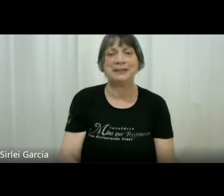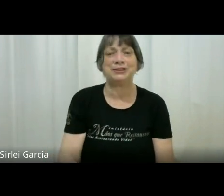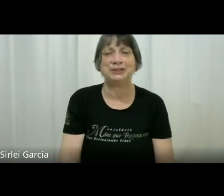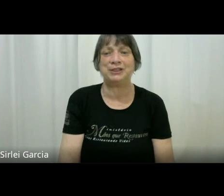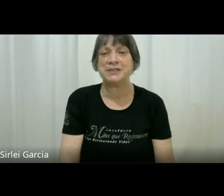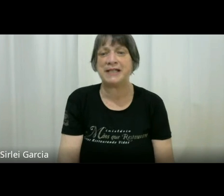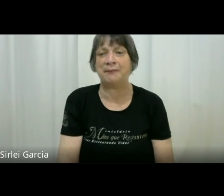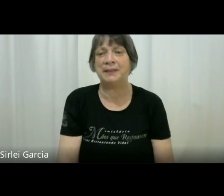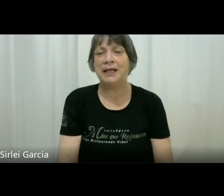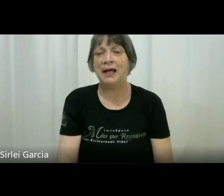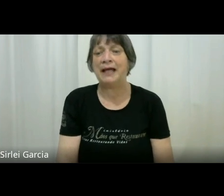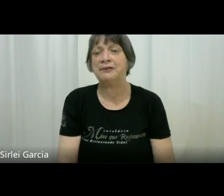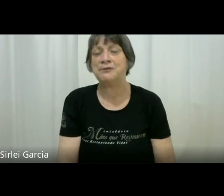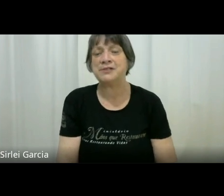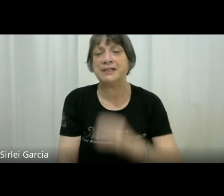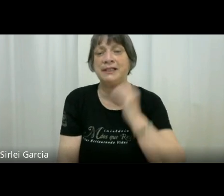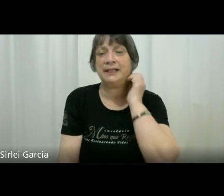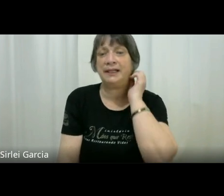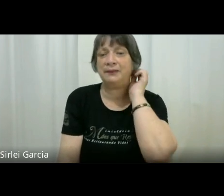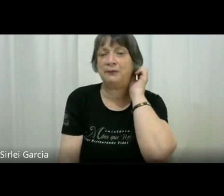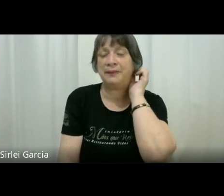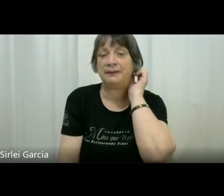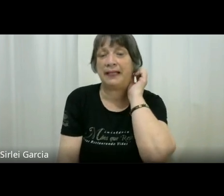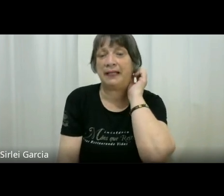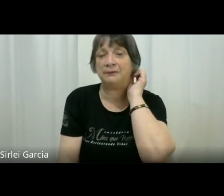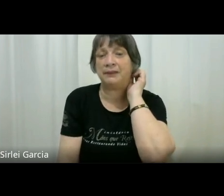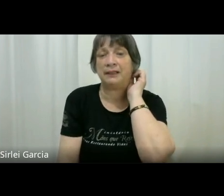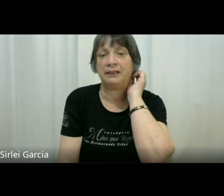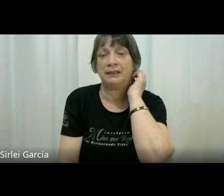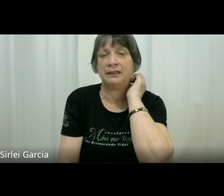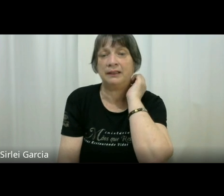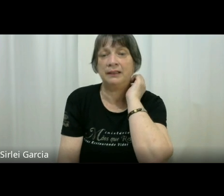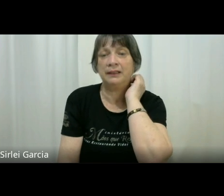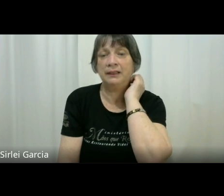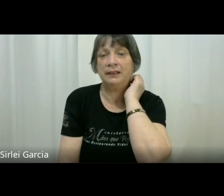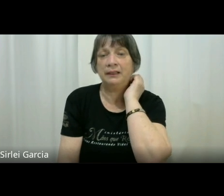tempo que a gente não sabe. Aí eu não consegui ler ali o comentário.